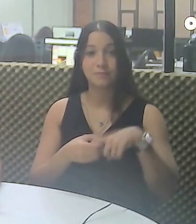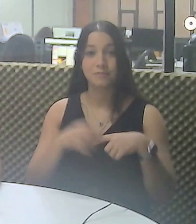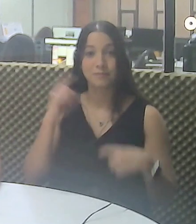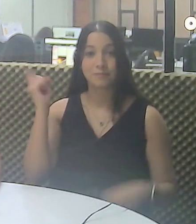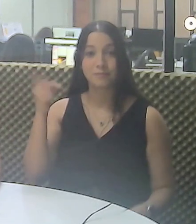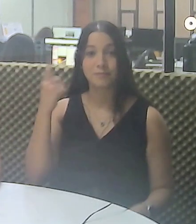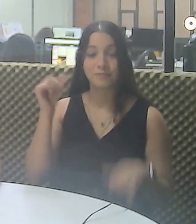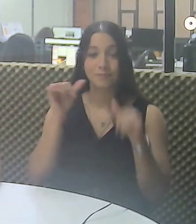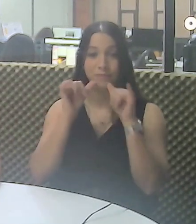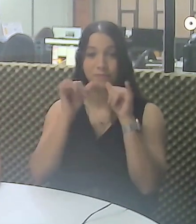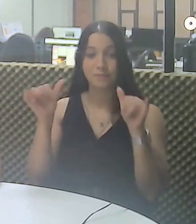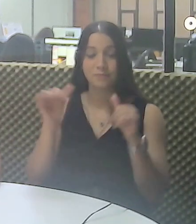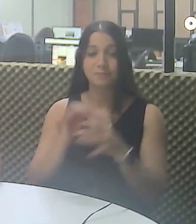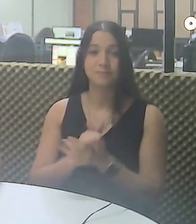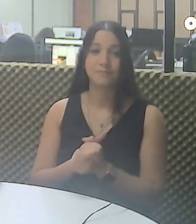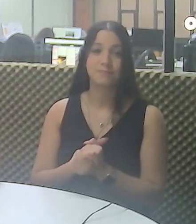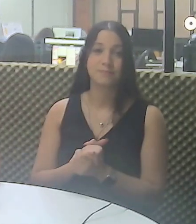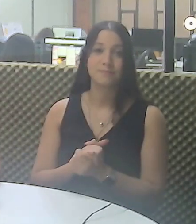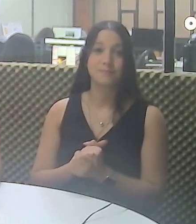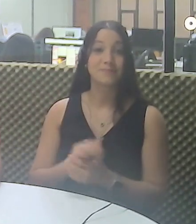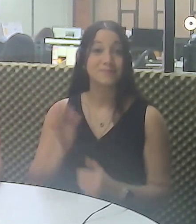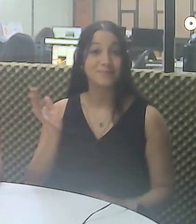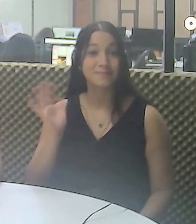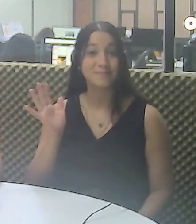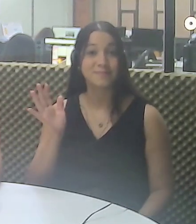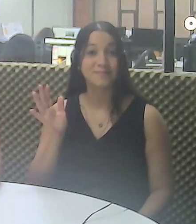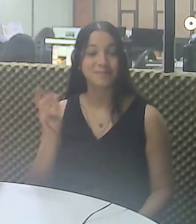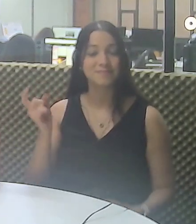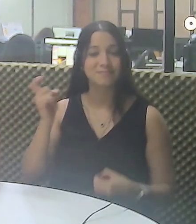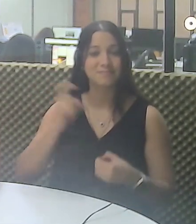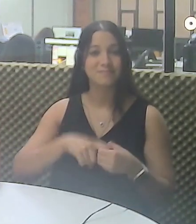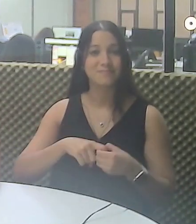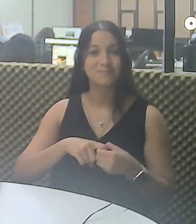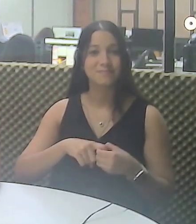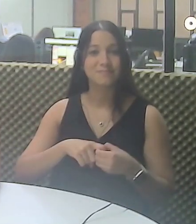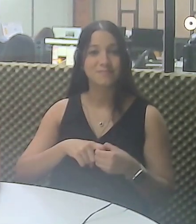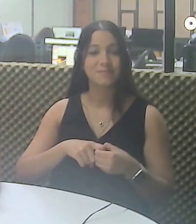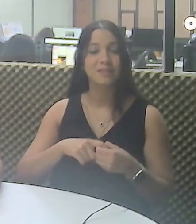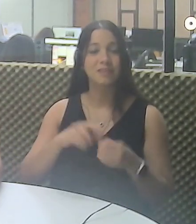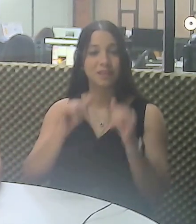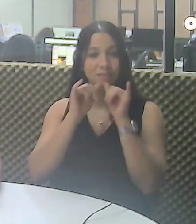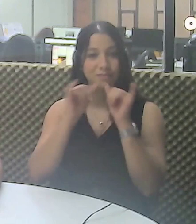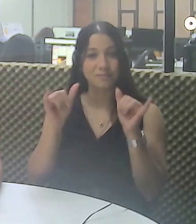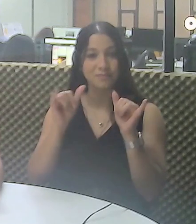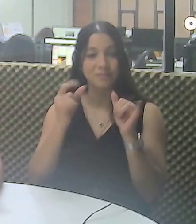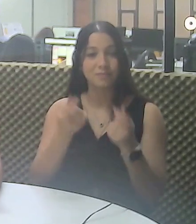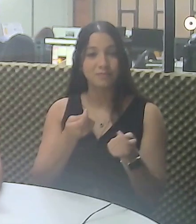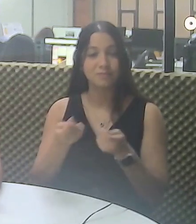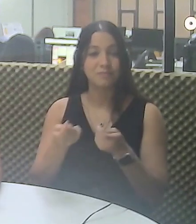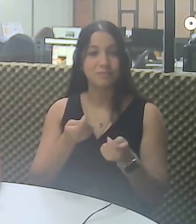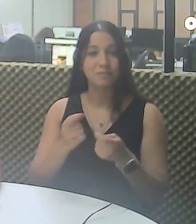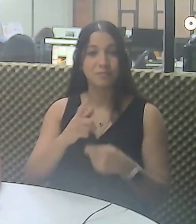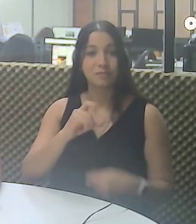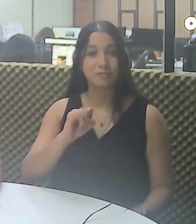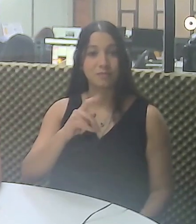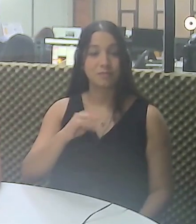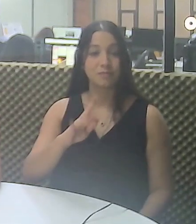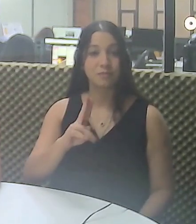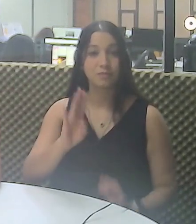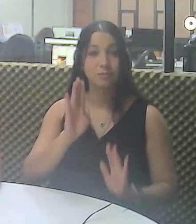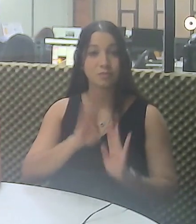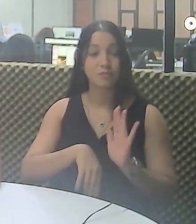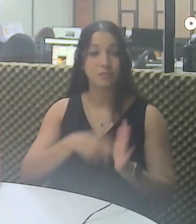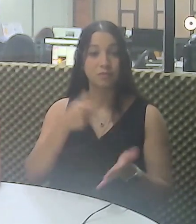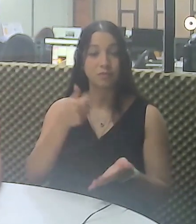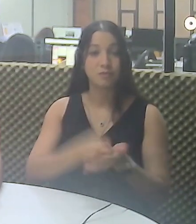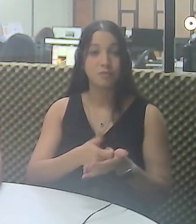com o Giro de Notícias. Oi, tô de volta e com super dicas de economia. O IPTU tá com descontão à vista